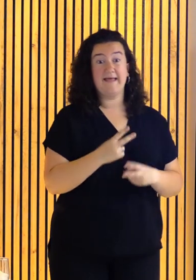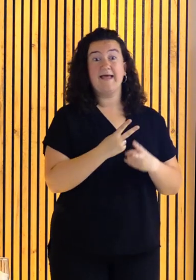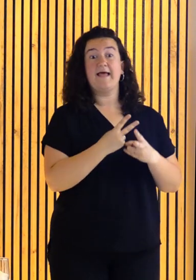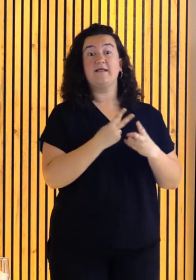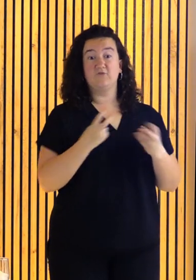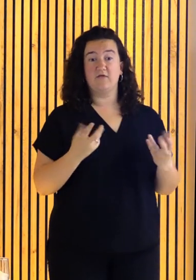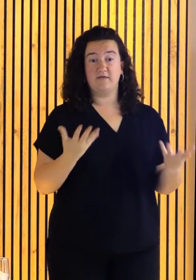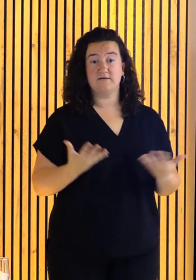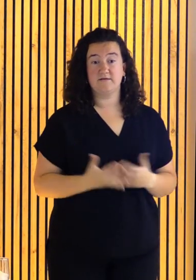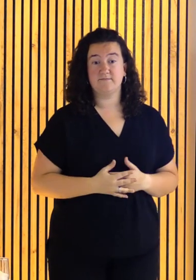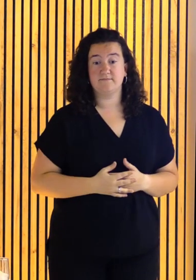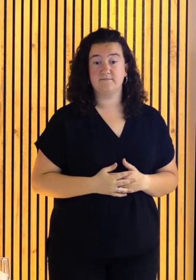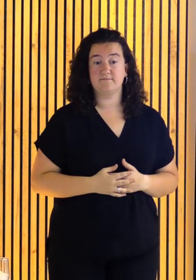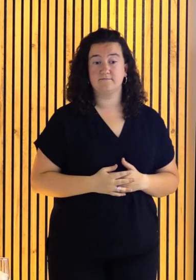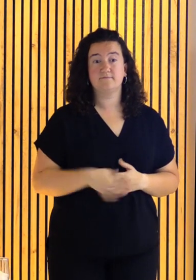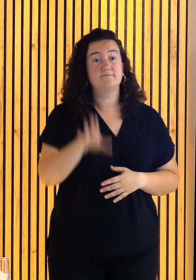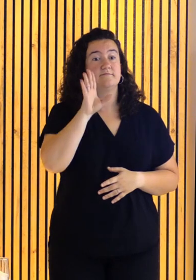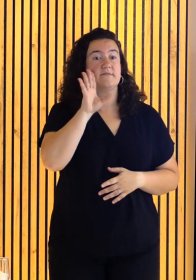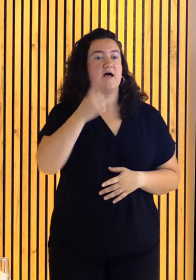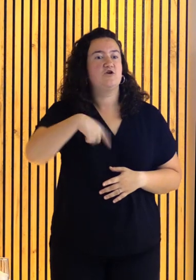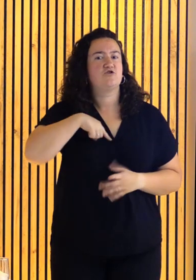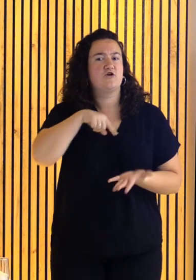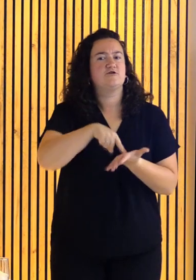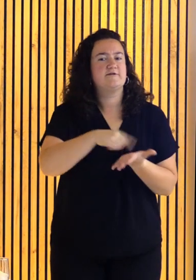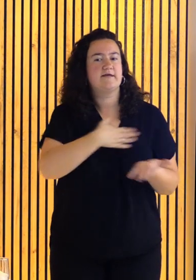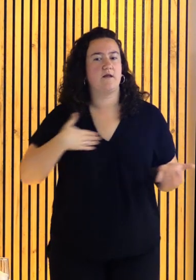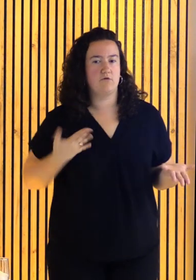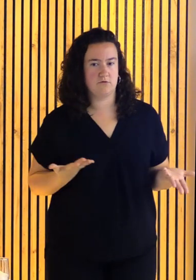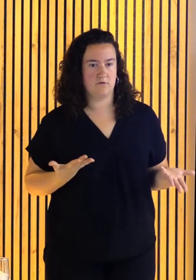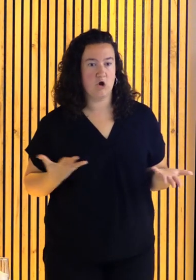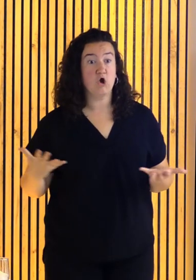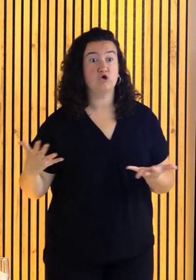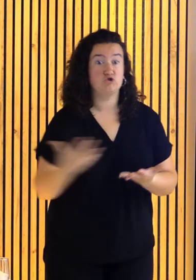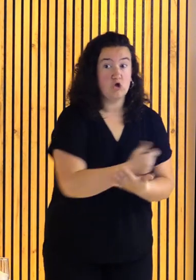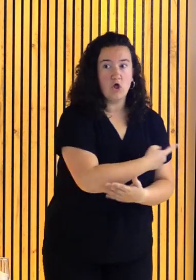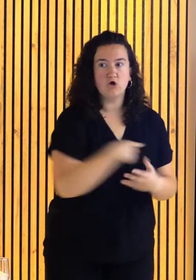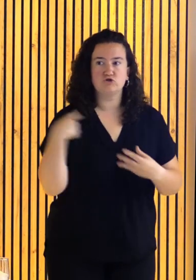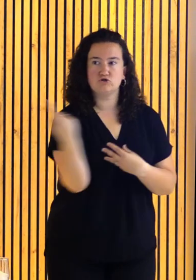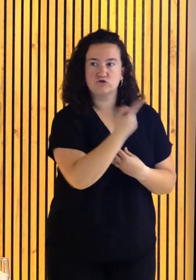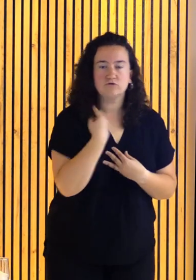guk aldarrikatu nahi duguna. Goazen deno batera, honi buruz hitz egitera,